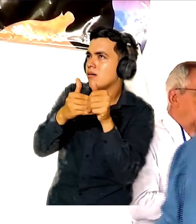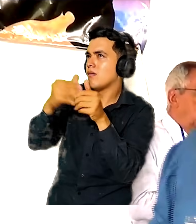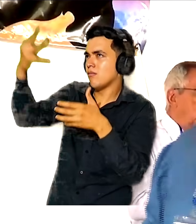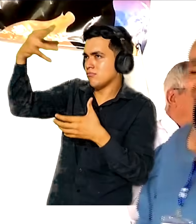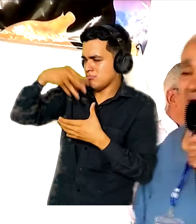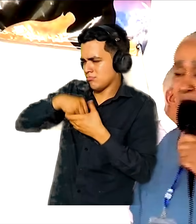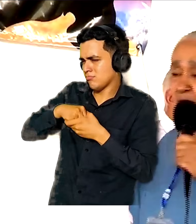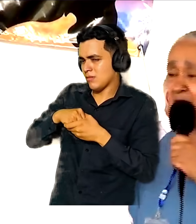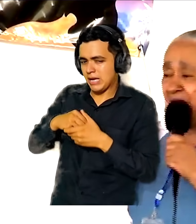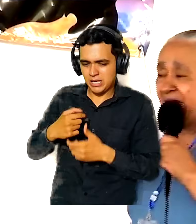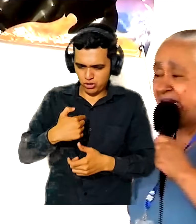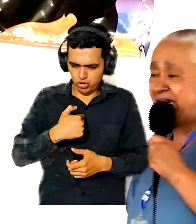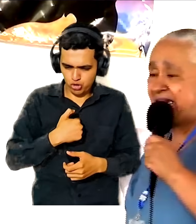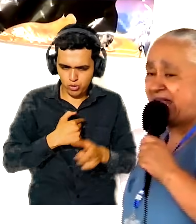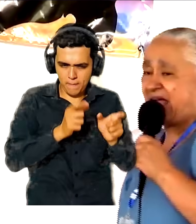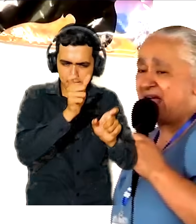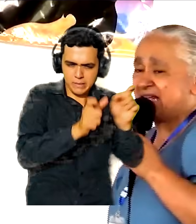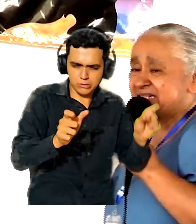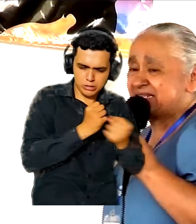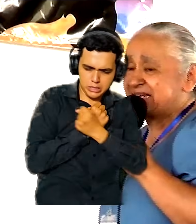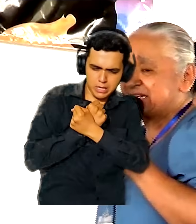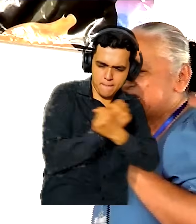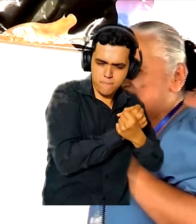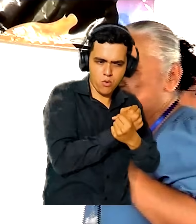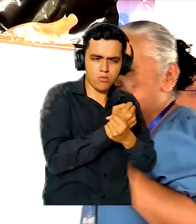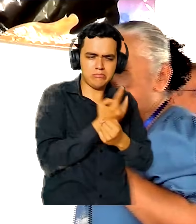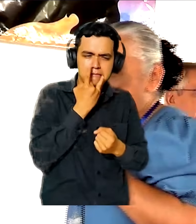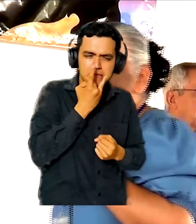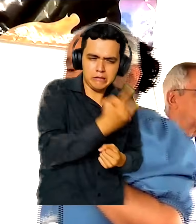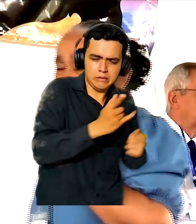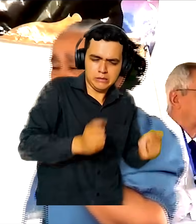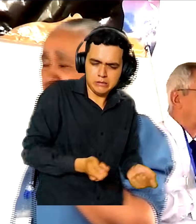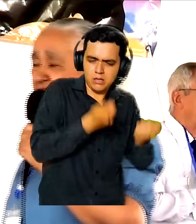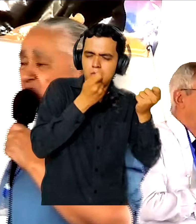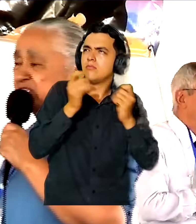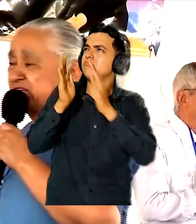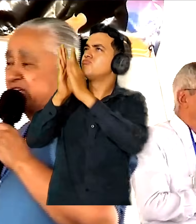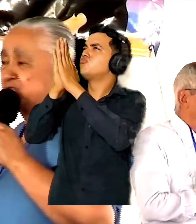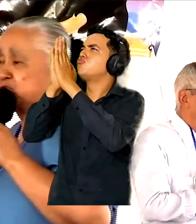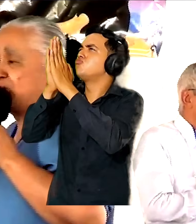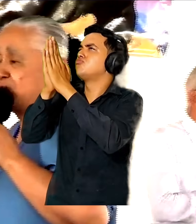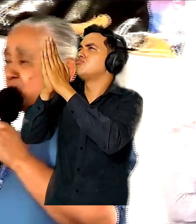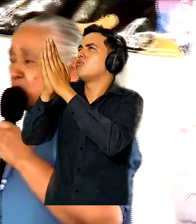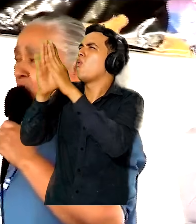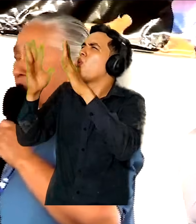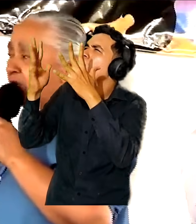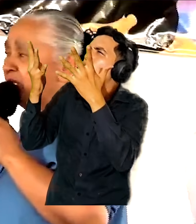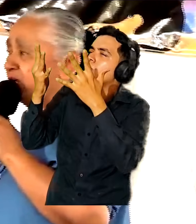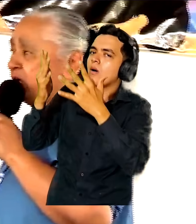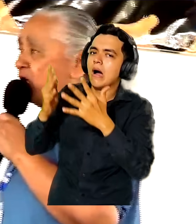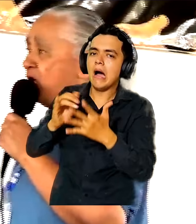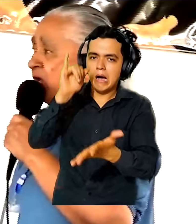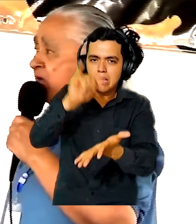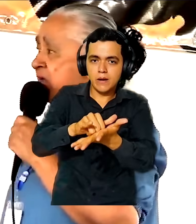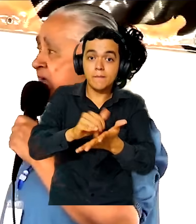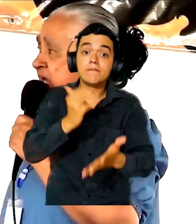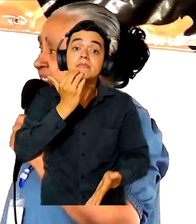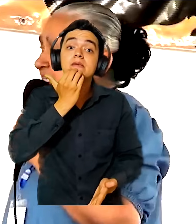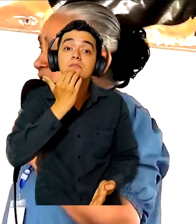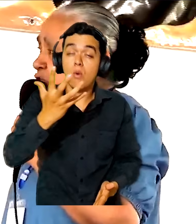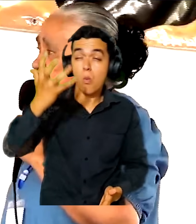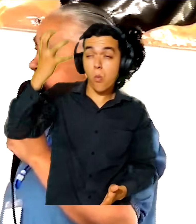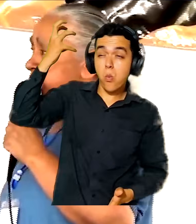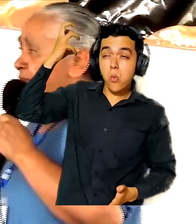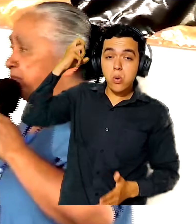pasa, cada milisegundo, como usted lo quiera medir, nos vamos a ver con Él. Por eso es que no podemos descuidarnos en la oración, por eso es